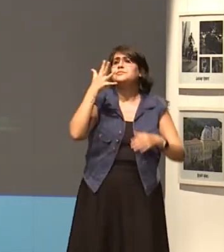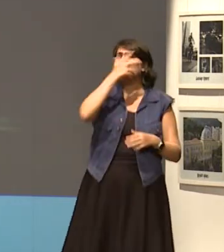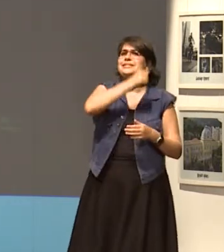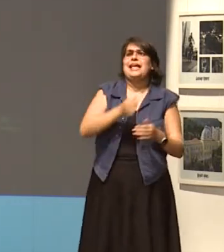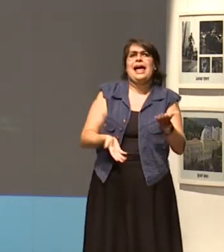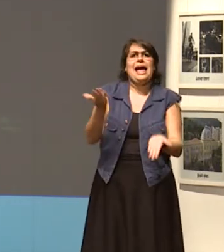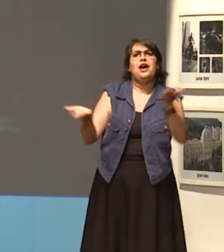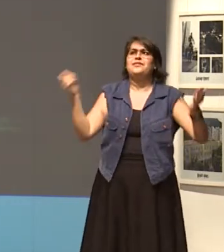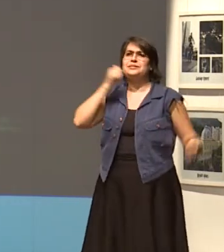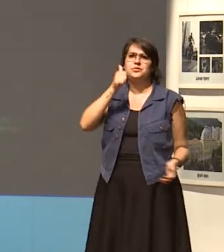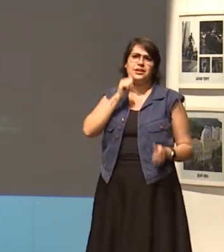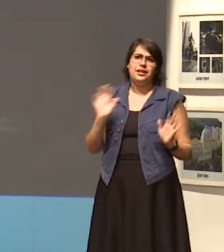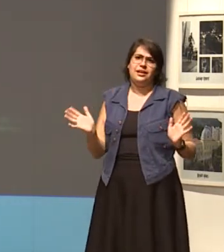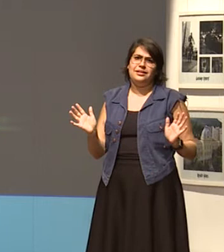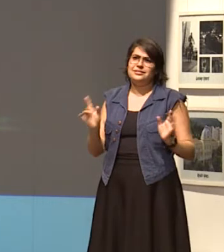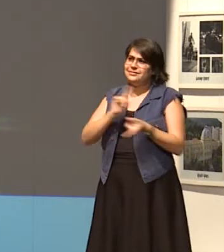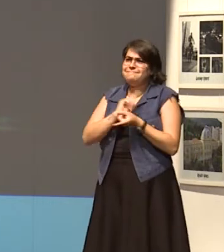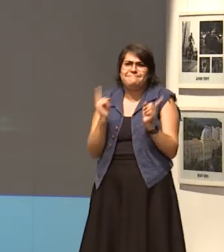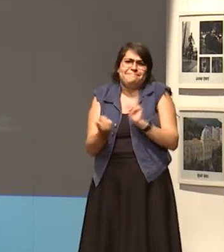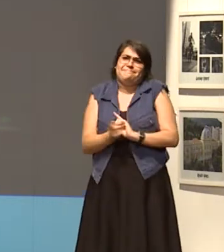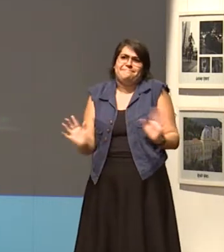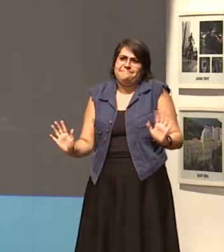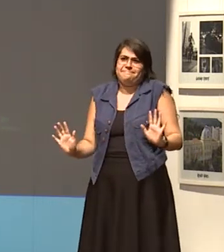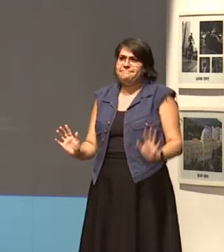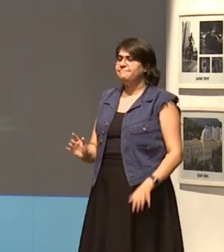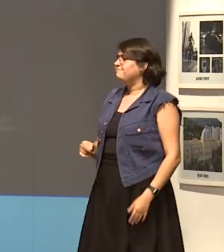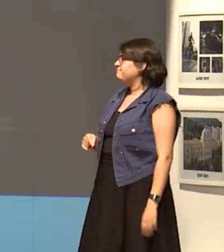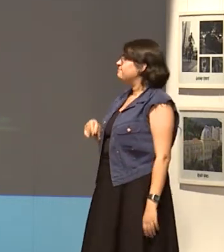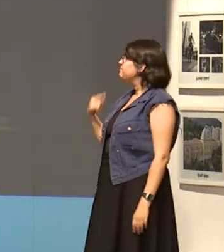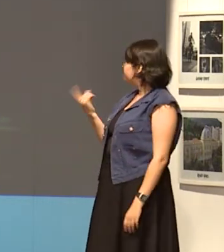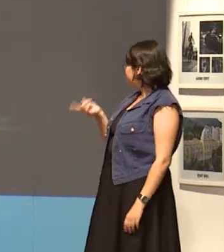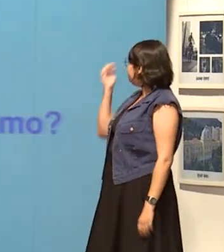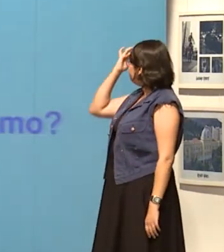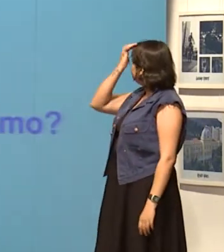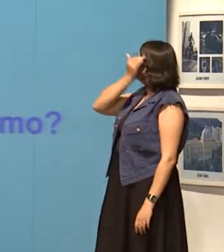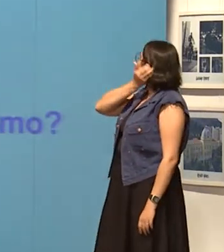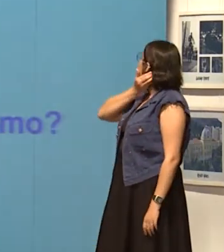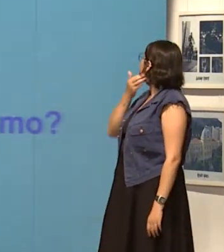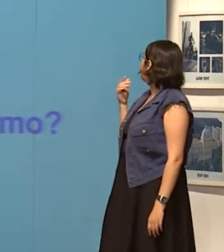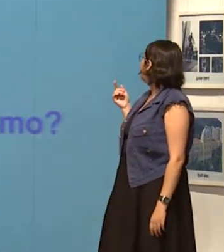muitas pessoas, o feminismo, pelo contrário, salva muitas mulheres. É completamente ao contrário.